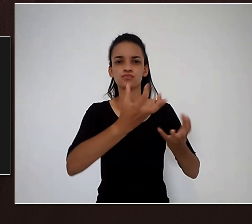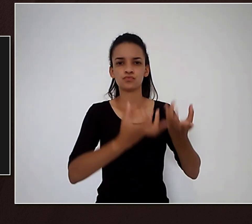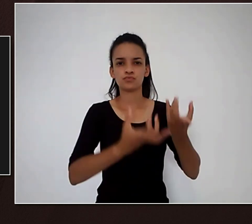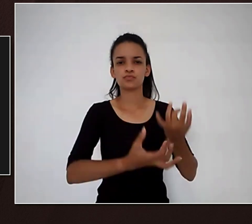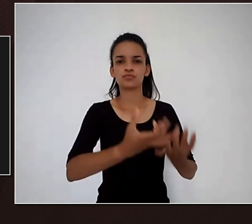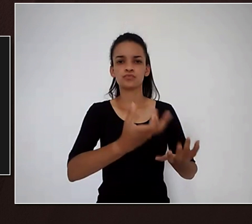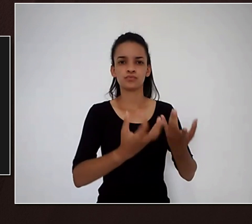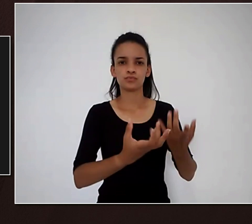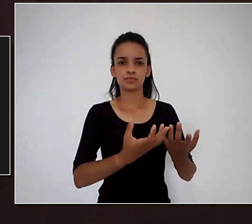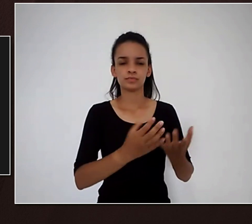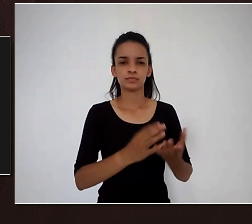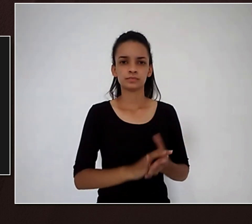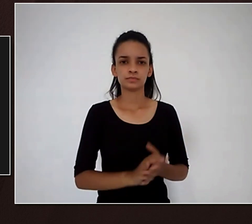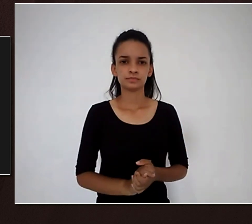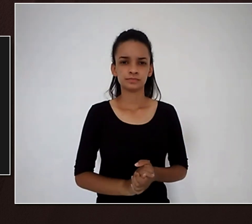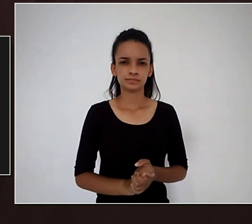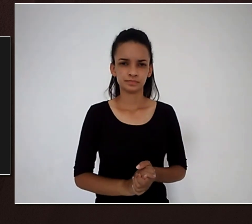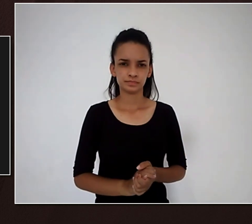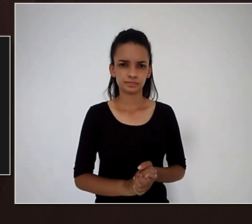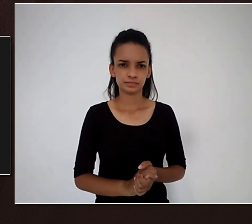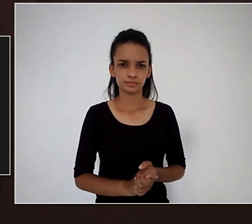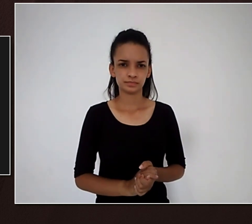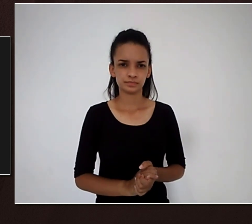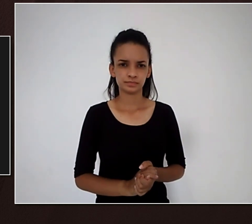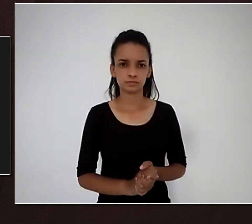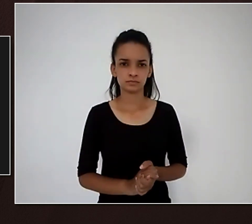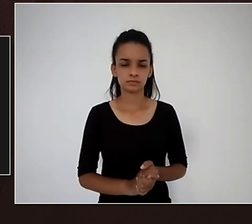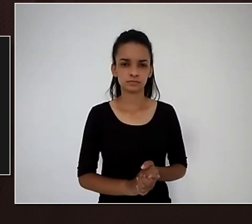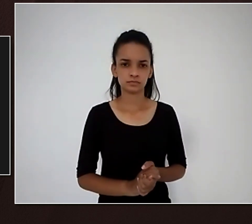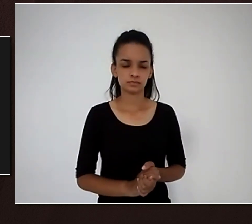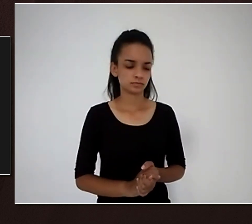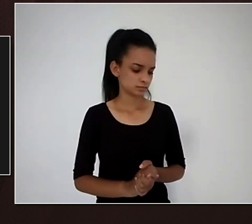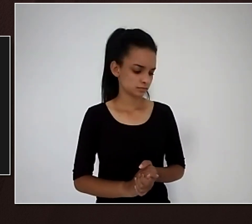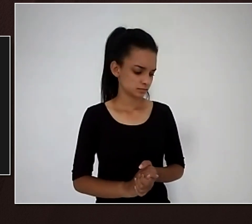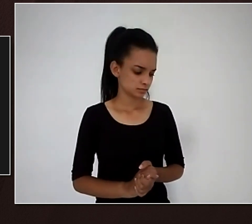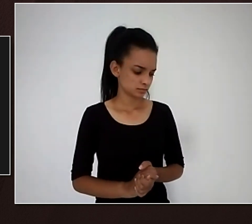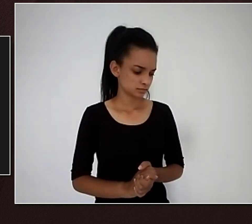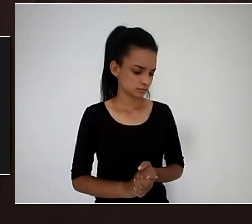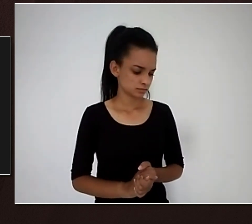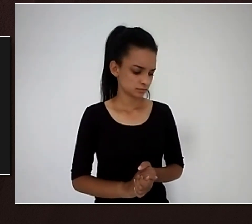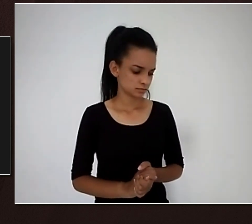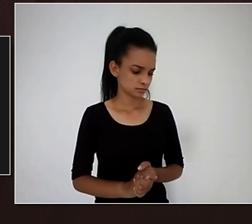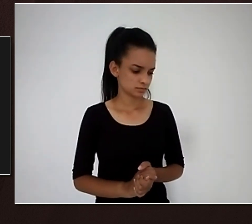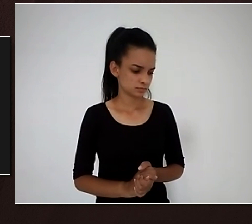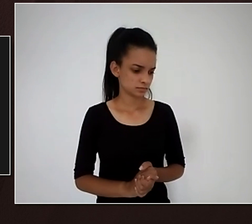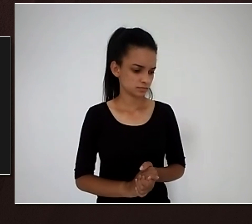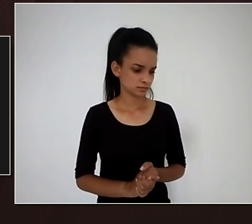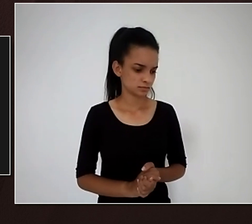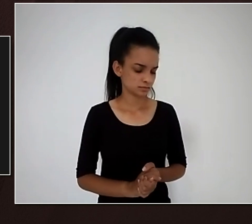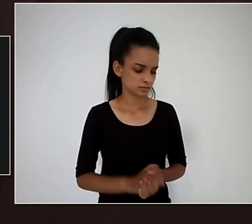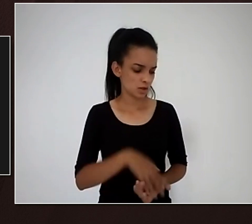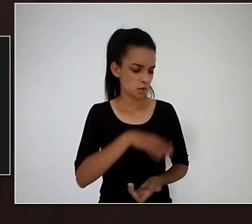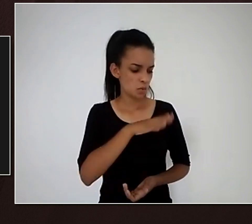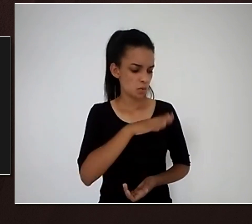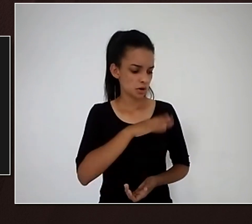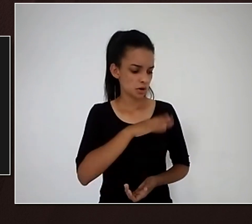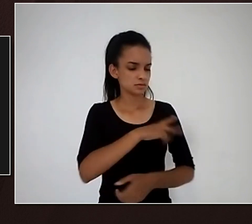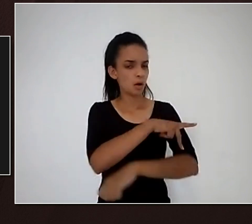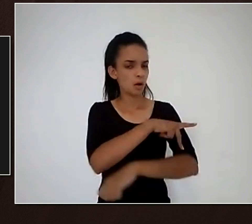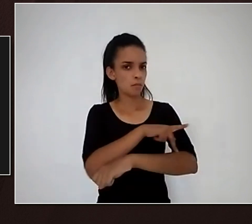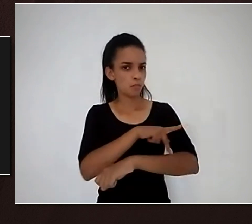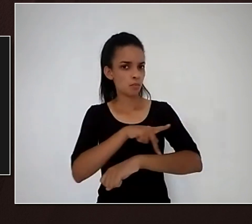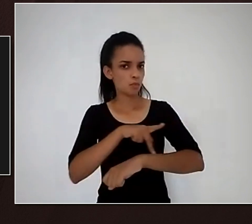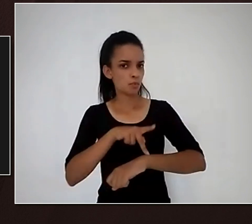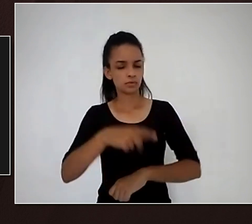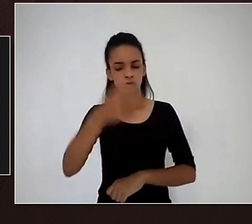fieles, estos conductores fieles, hermanos, fieles, idóneos, con un corazón puro, con una